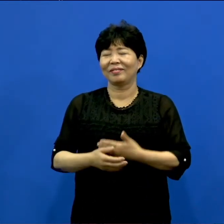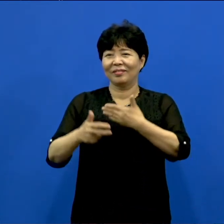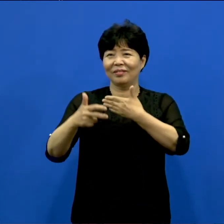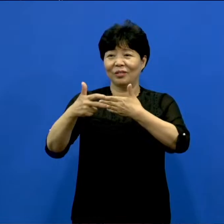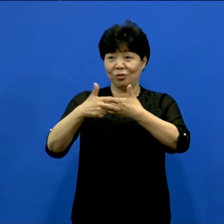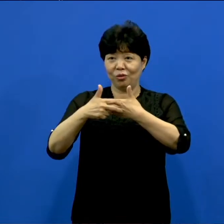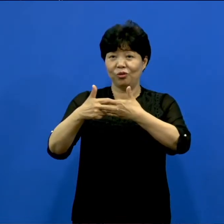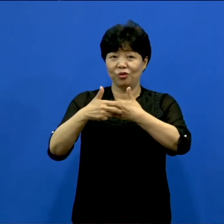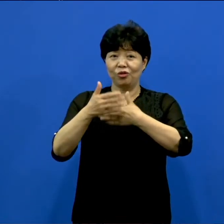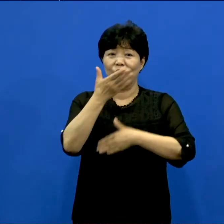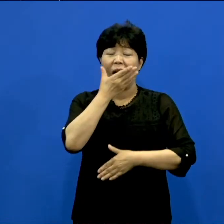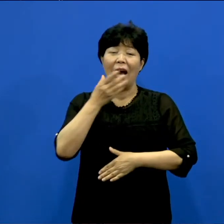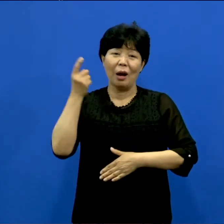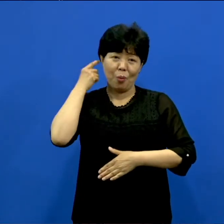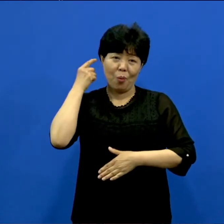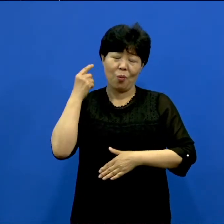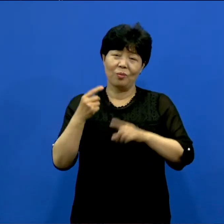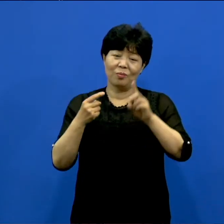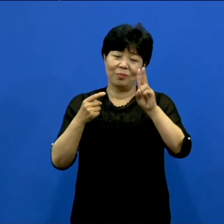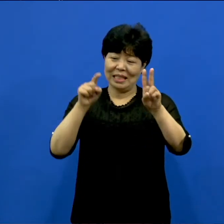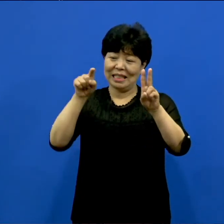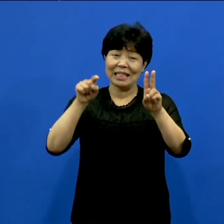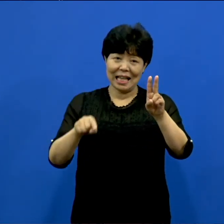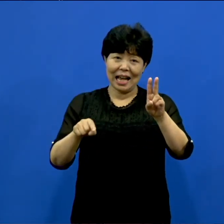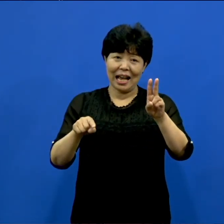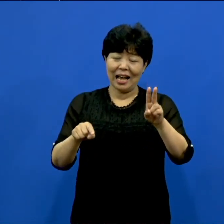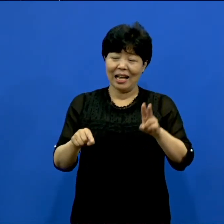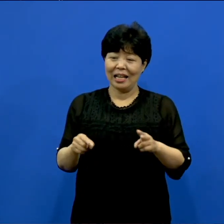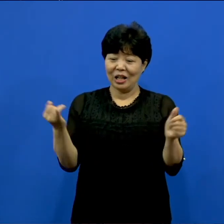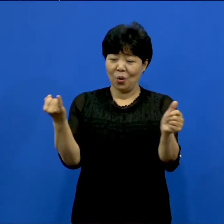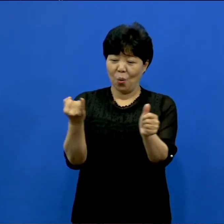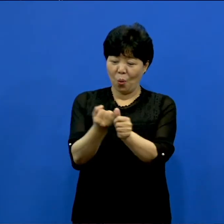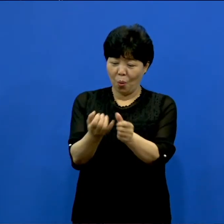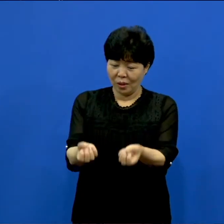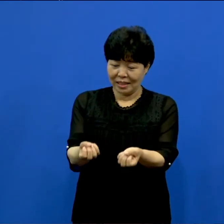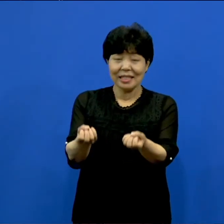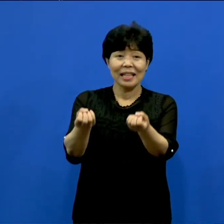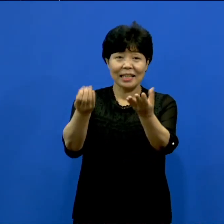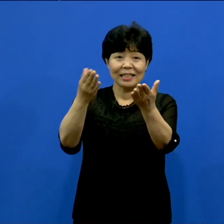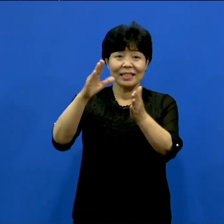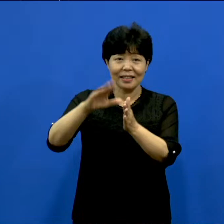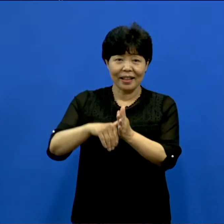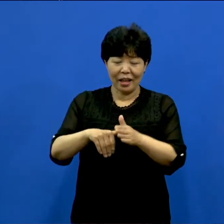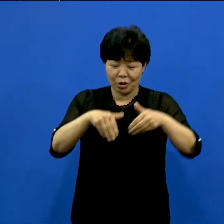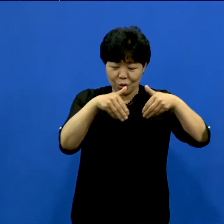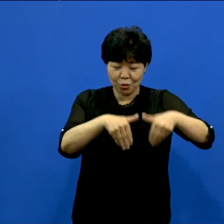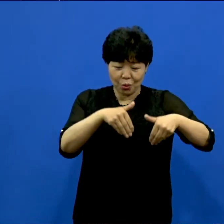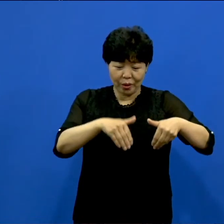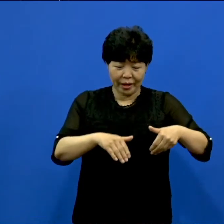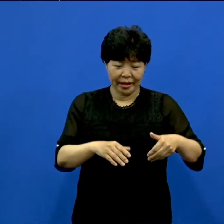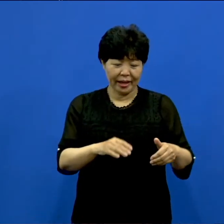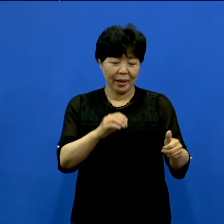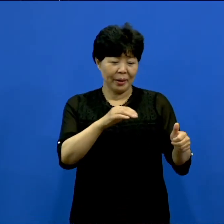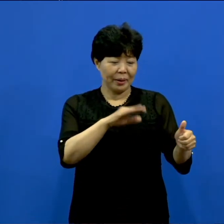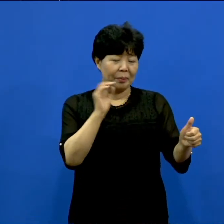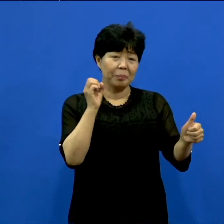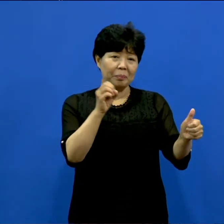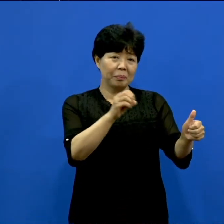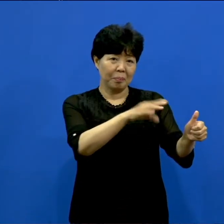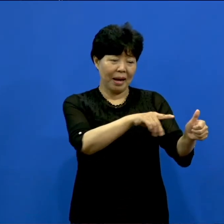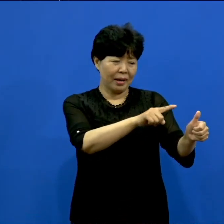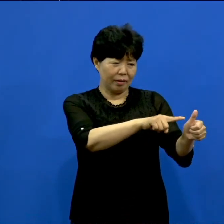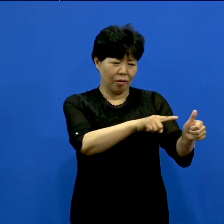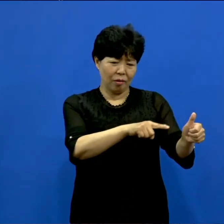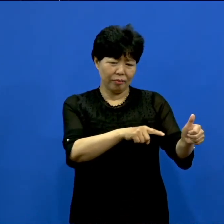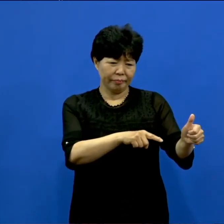마찬가지로 예수의 어머니 마리아가 종들에게 지시를 하죠. 2장 5절에 보면 그의 어머니가 하인들에게 이르되 너희에게 무슨 말씀을 하시는지 그대로